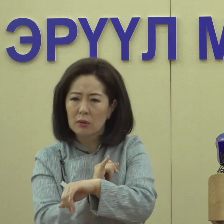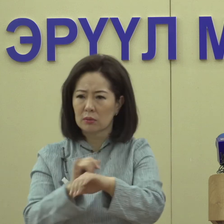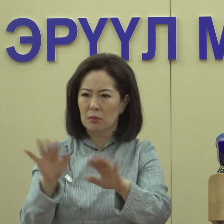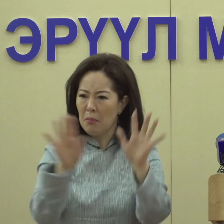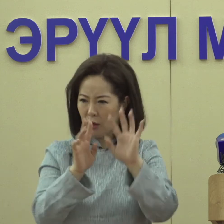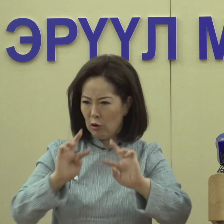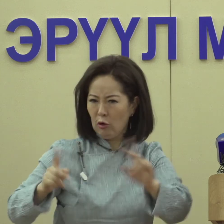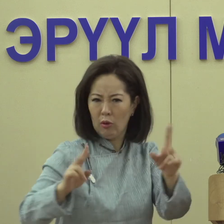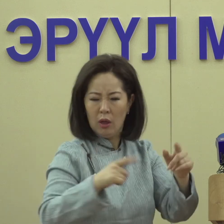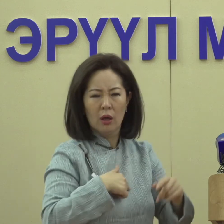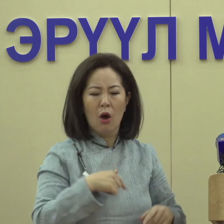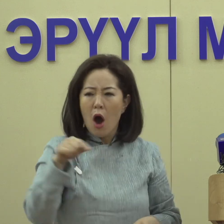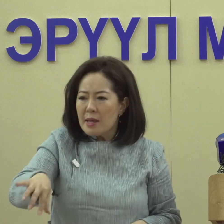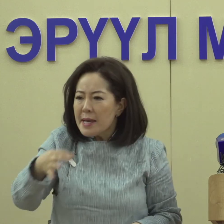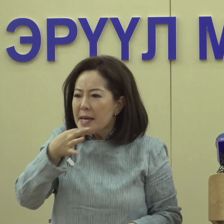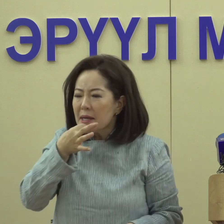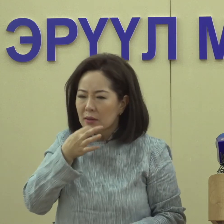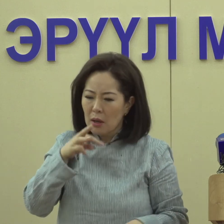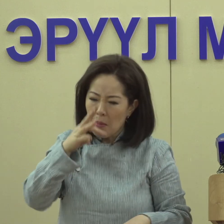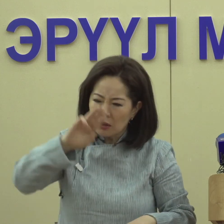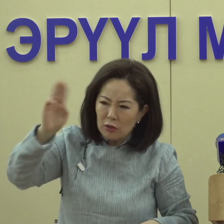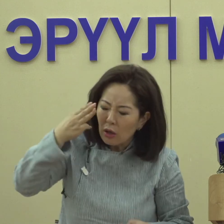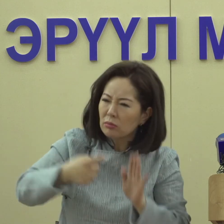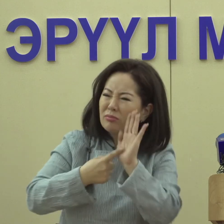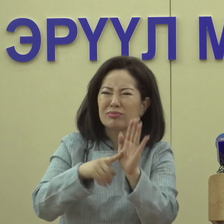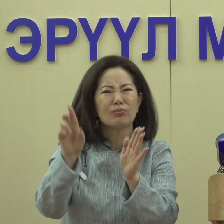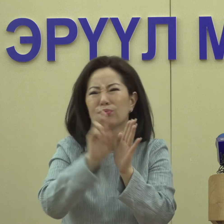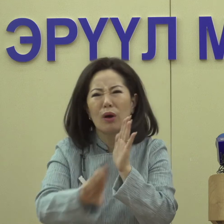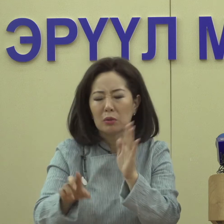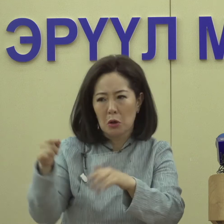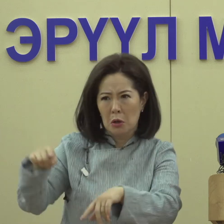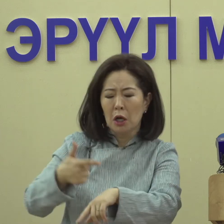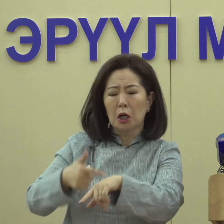байгаа учраас бид уурчлаад маш тодорхой хэлэх боломжгүй байх ойлгоорой.